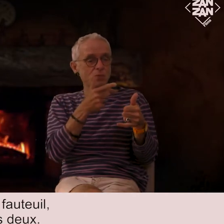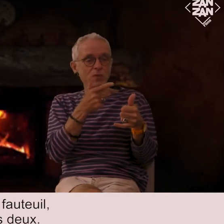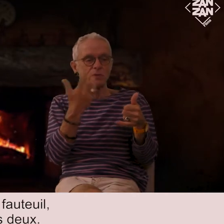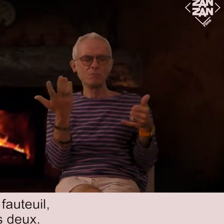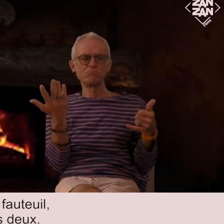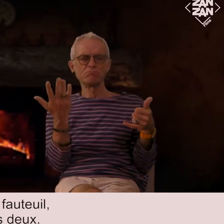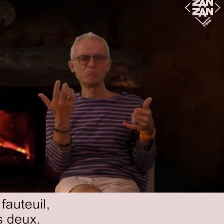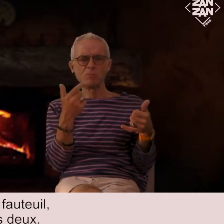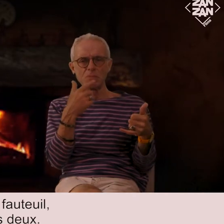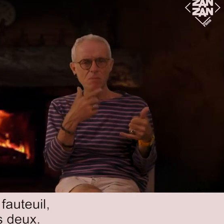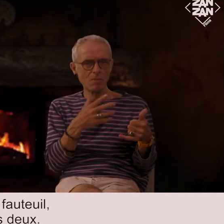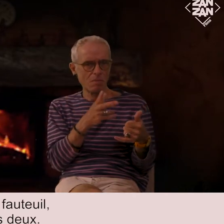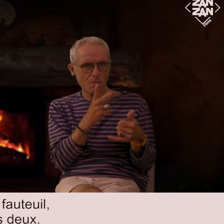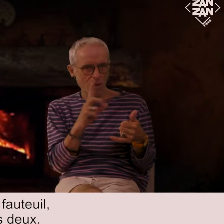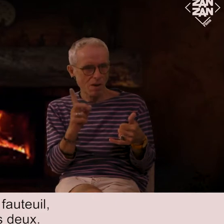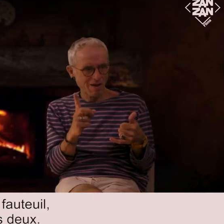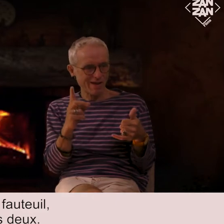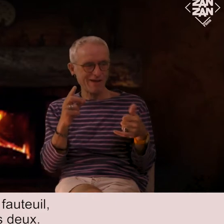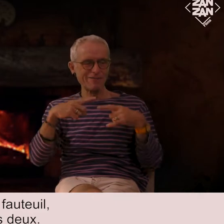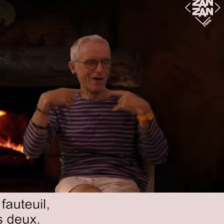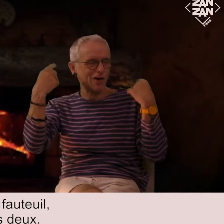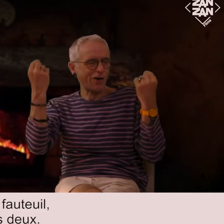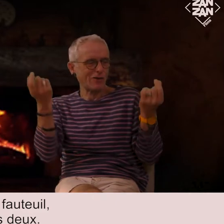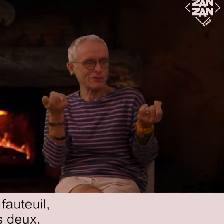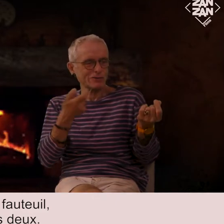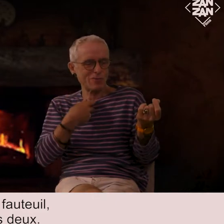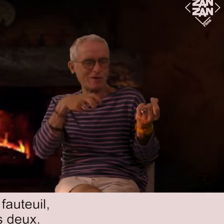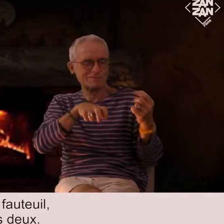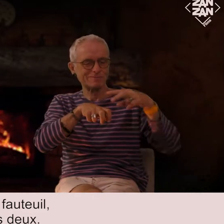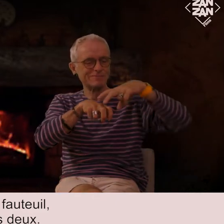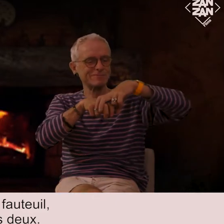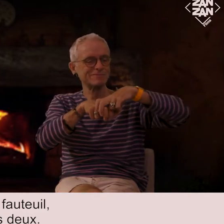qu'est-ce que cela fait mon bel ange je vous prendrai sur mes genoux